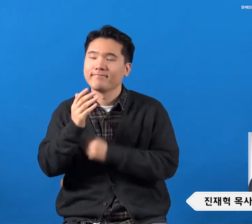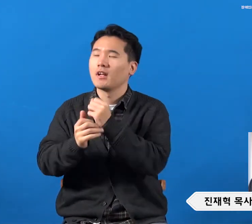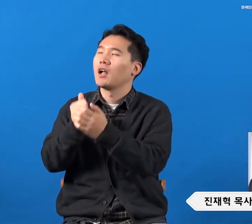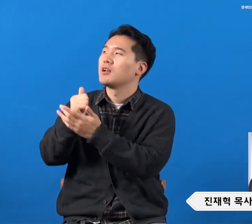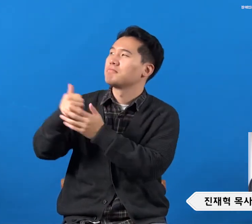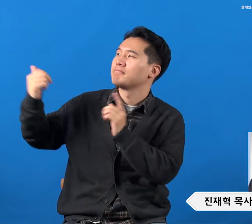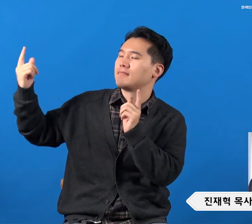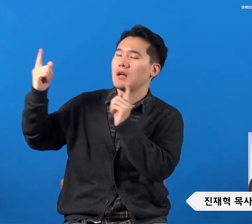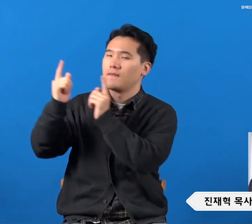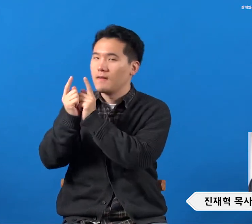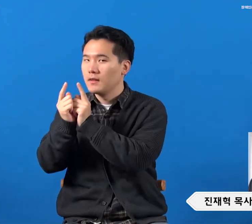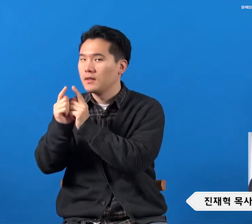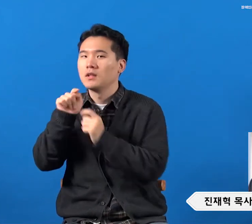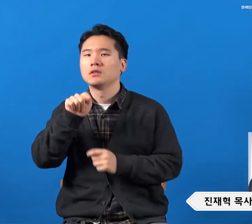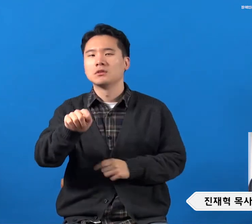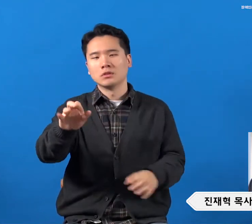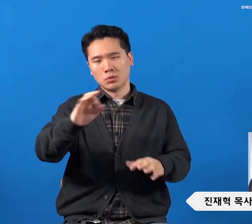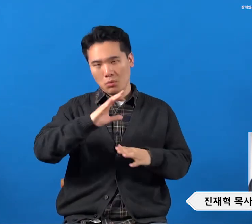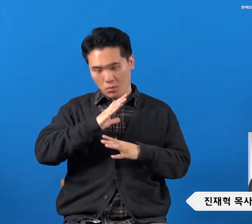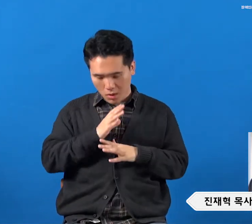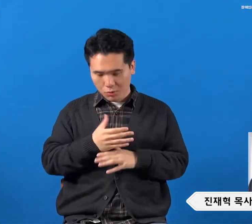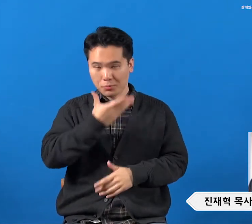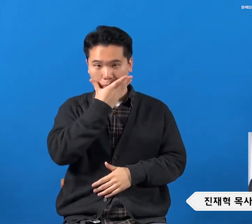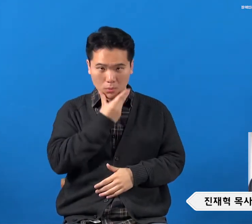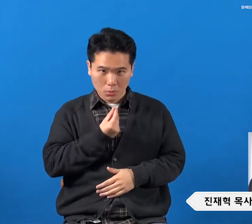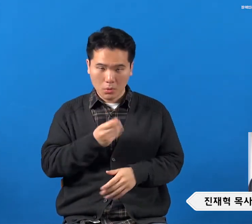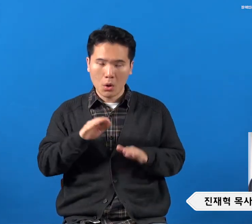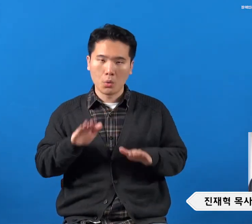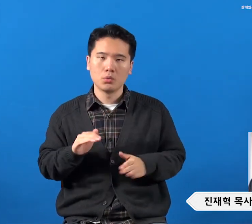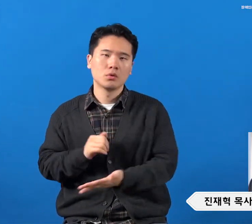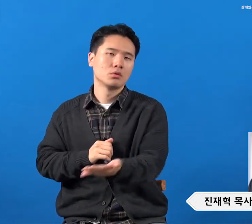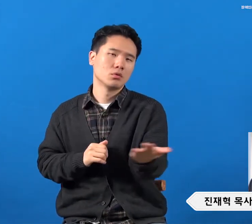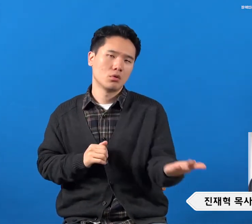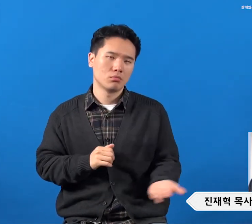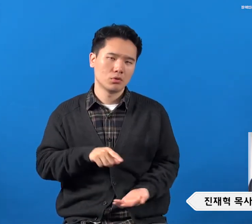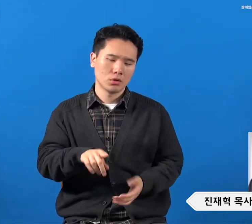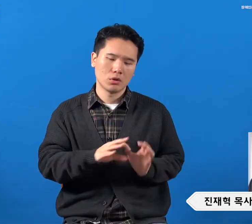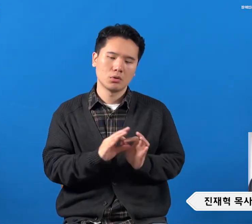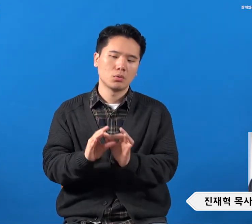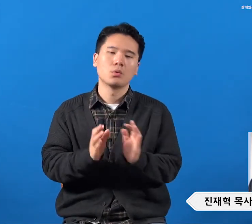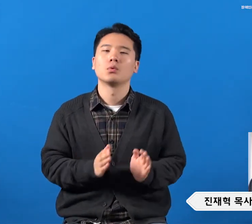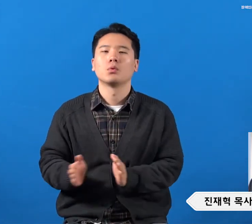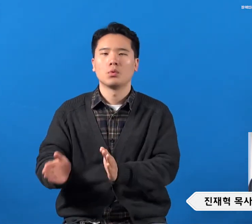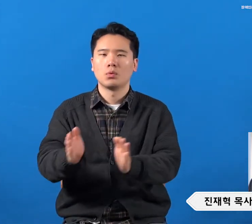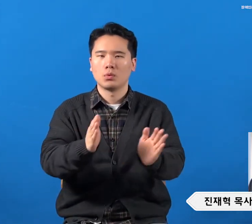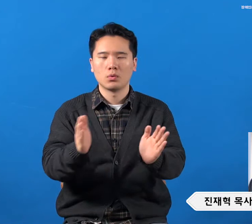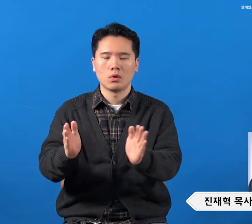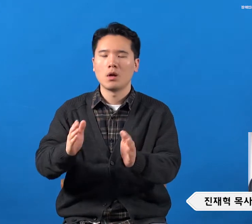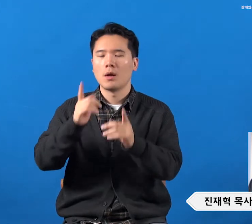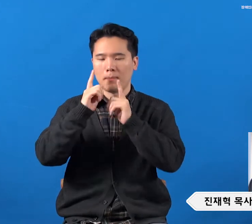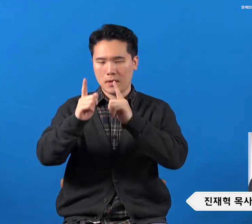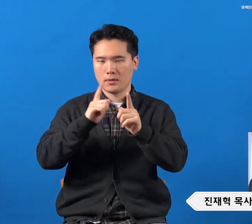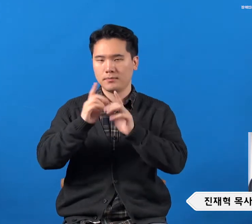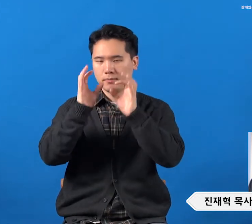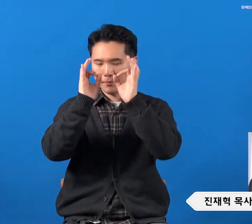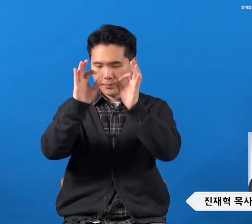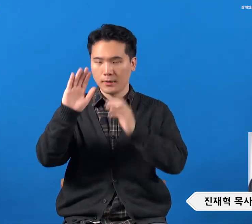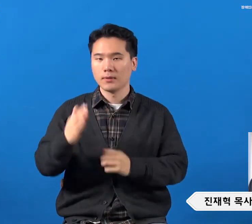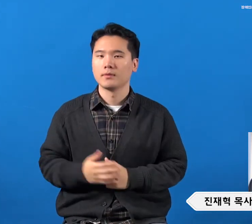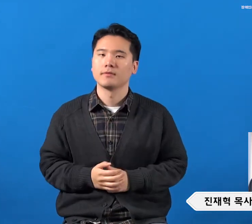수 있는 그 놀라운 축복, 오늘 축복의 통로를 성경은 말씀하고